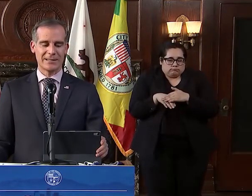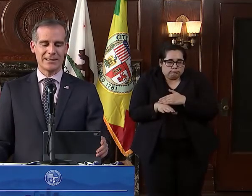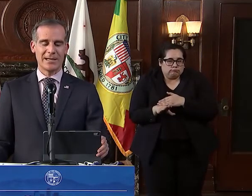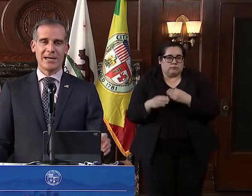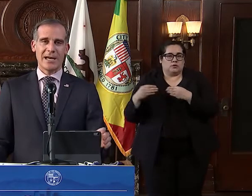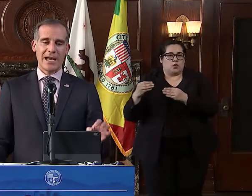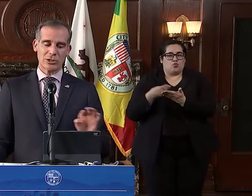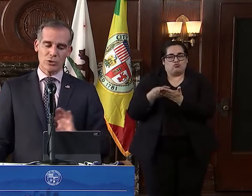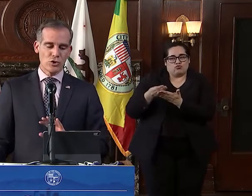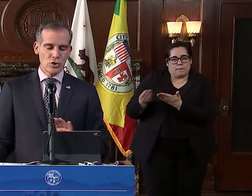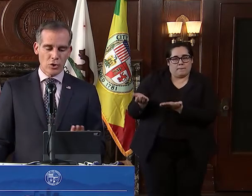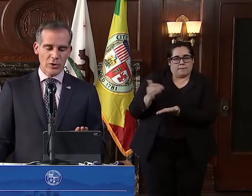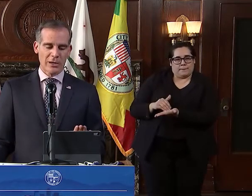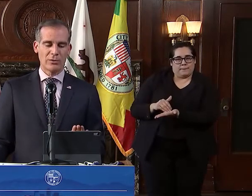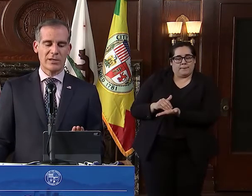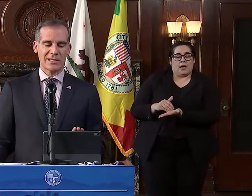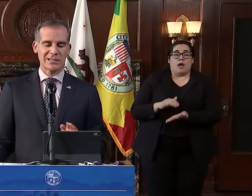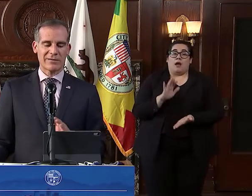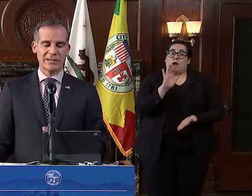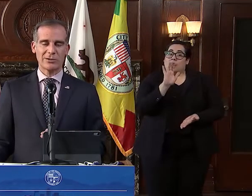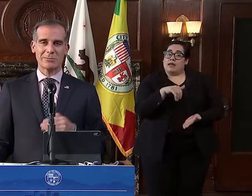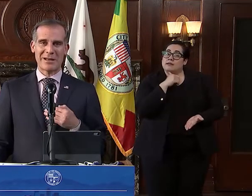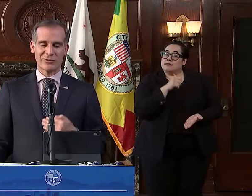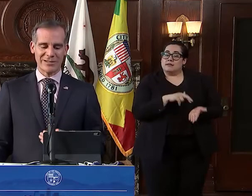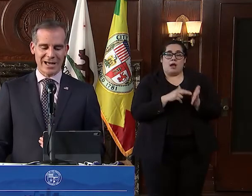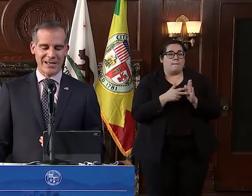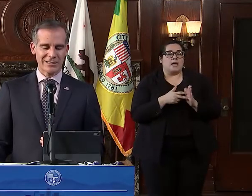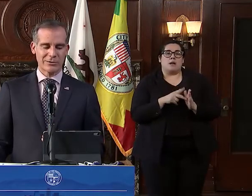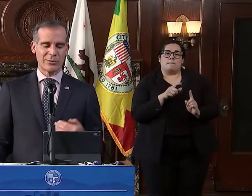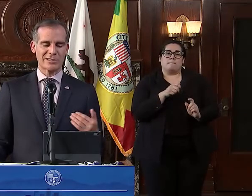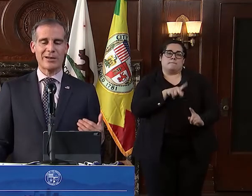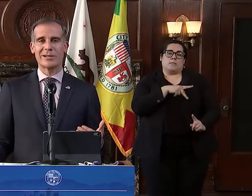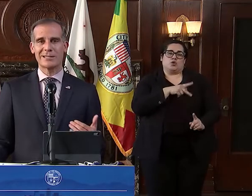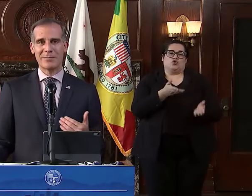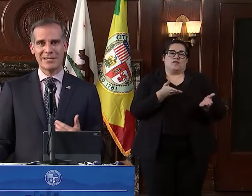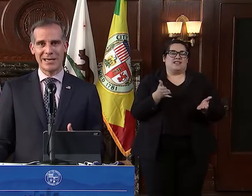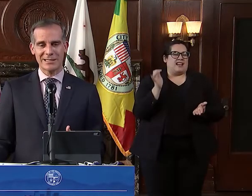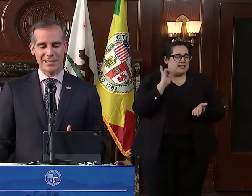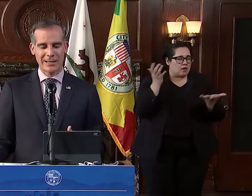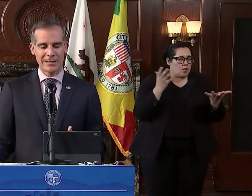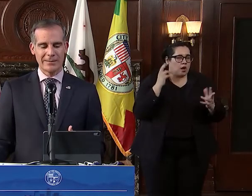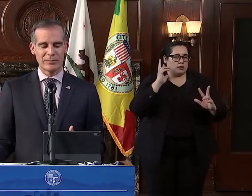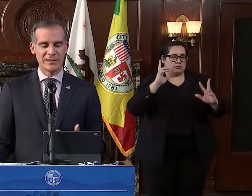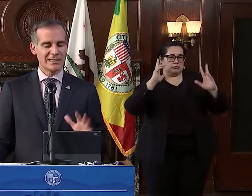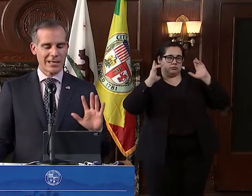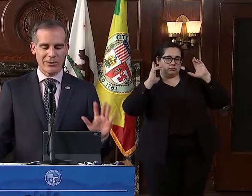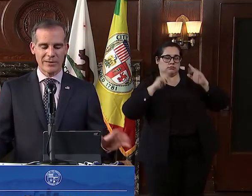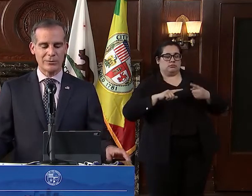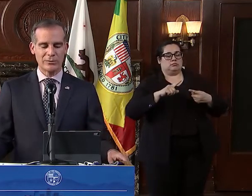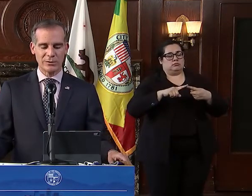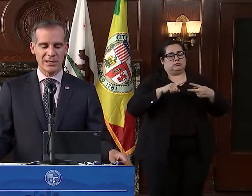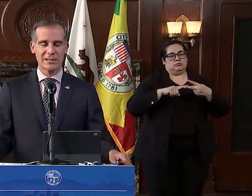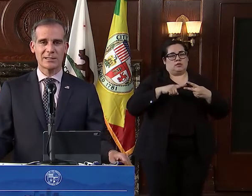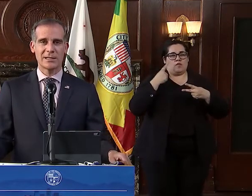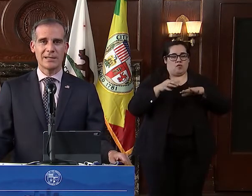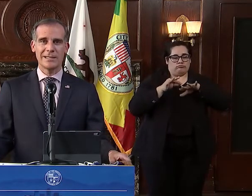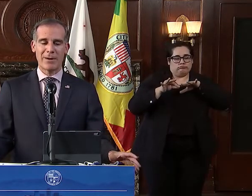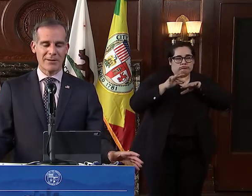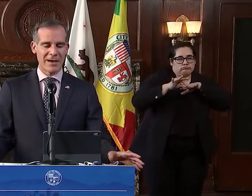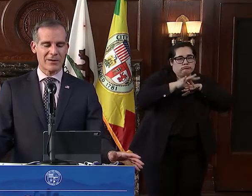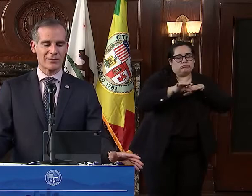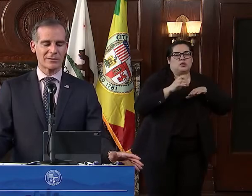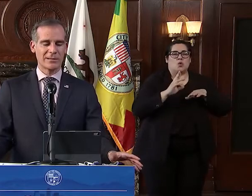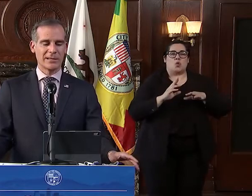tiendas. Esto no incluye servicios personales como salones de belleza, ni salón de uñas,